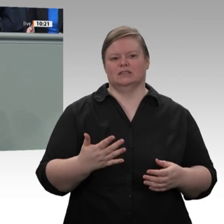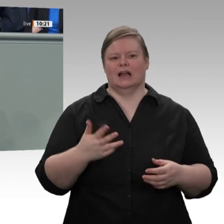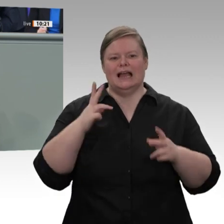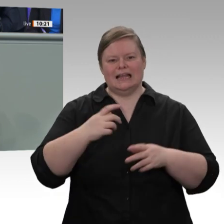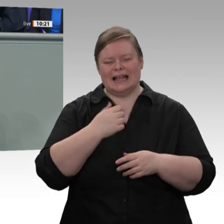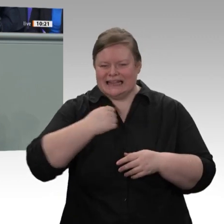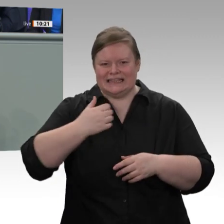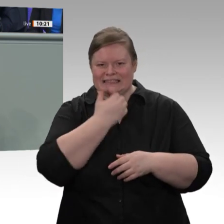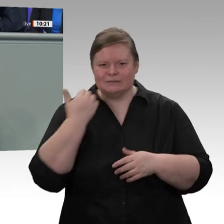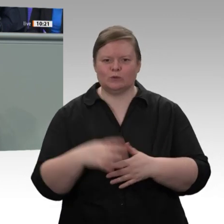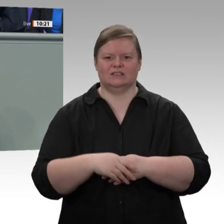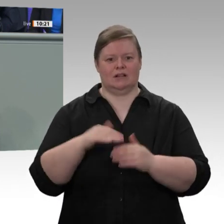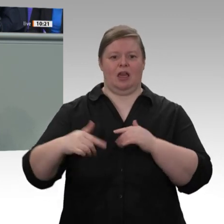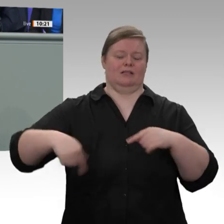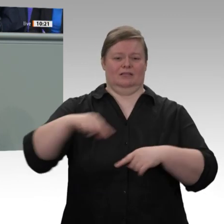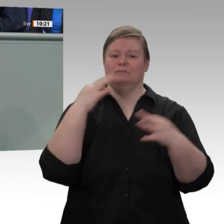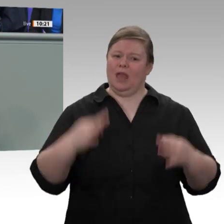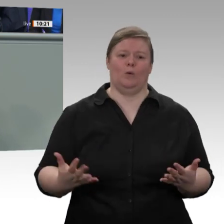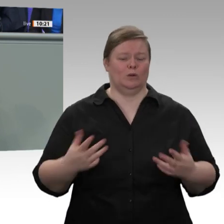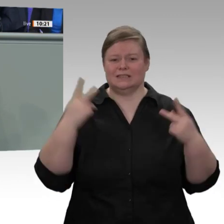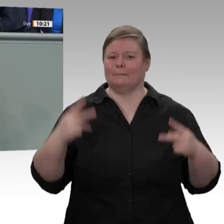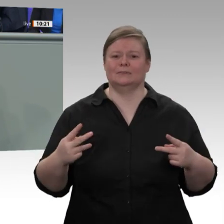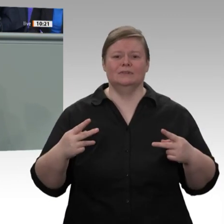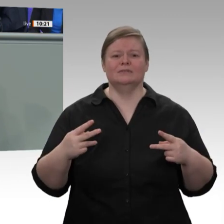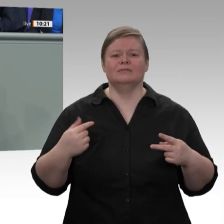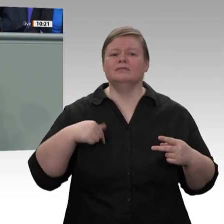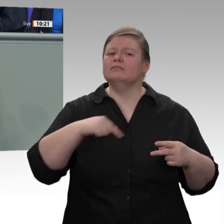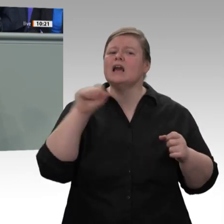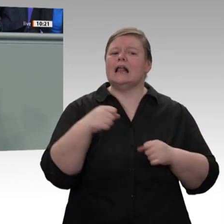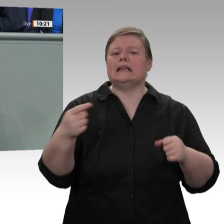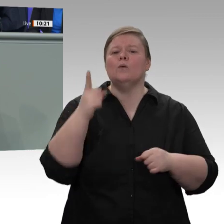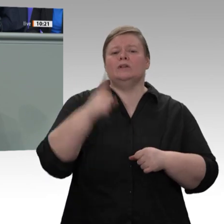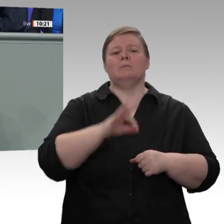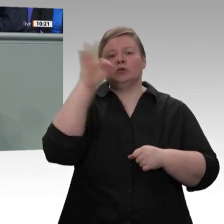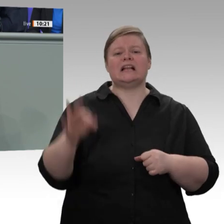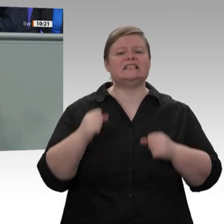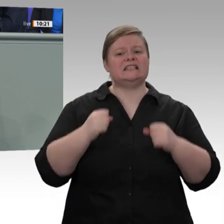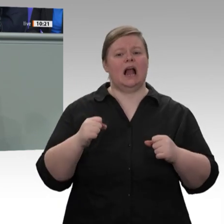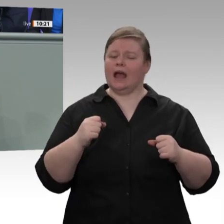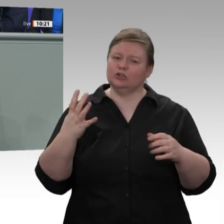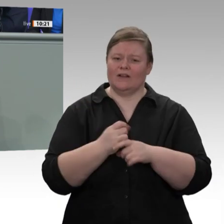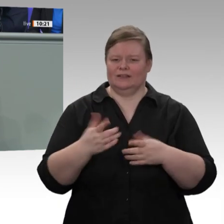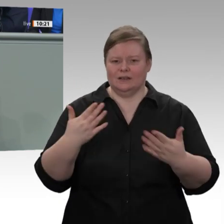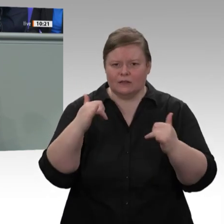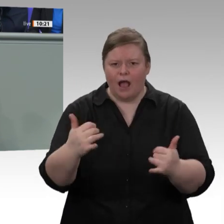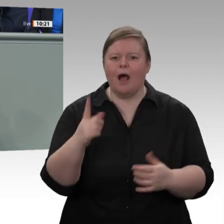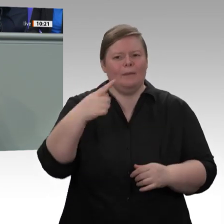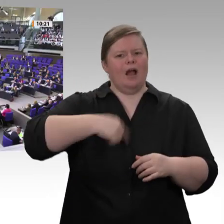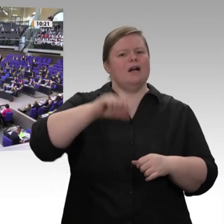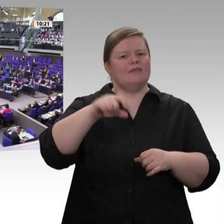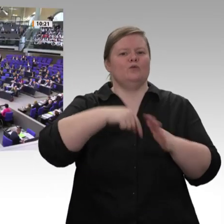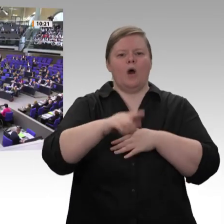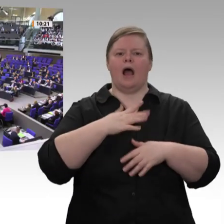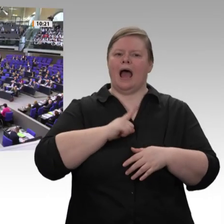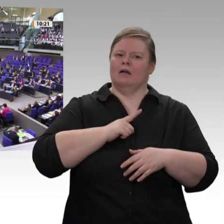Tun ein Stück dazu beitragen, dass sich Taten wie diese in Hanau möglichst in diesem Land nicht wiederholen. Vielen